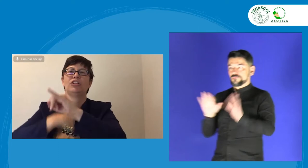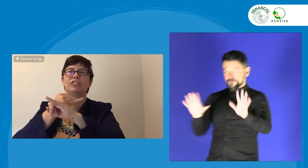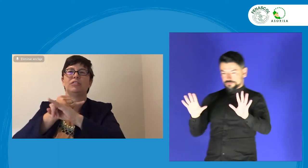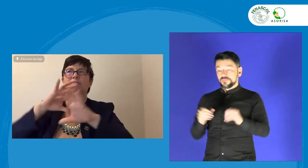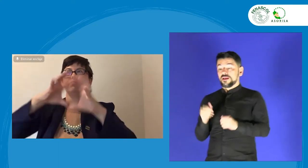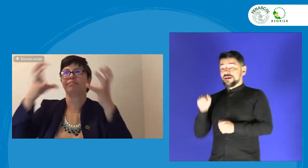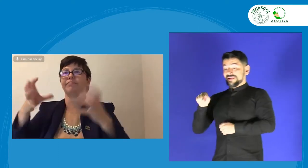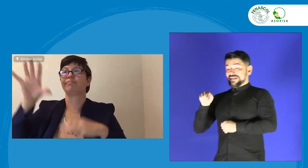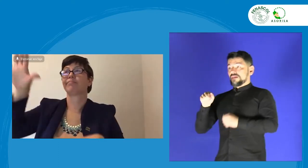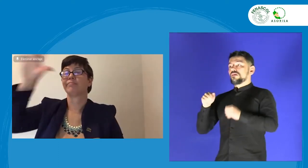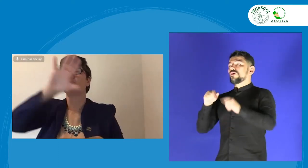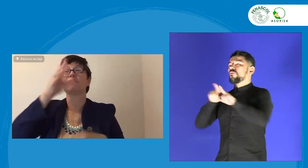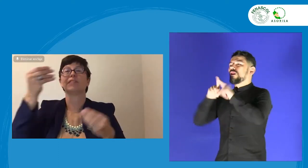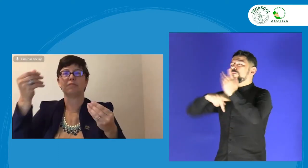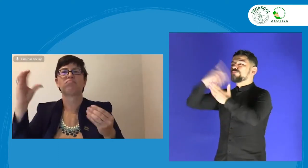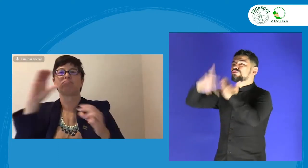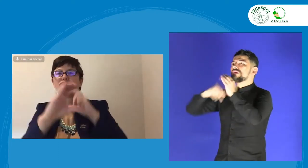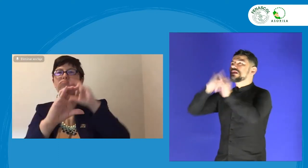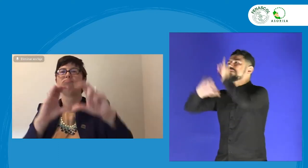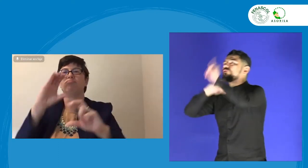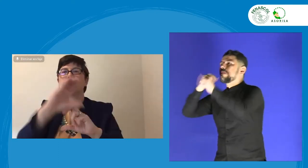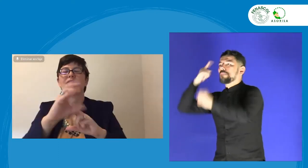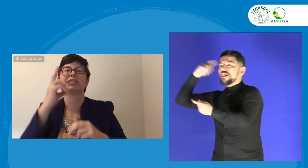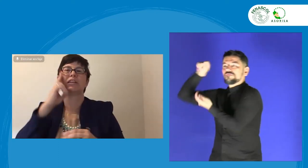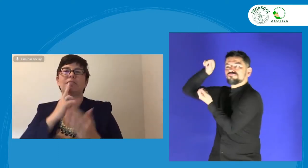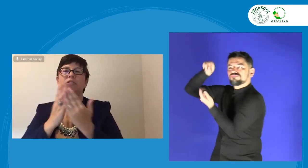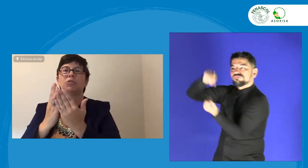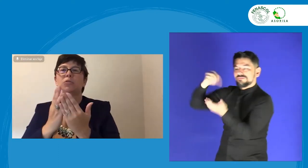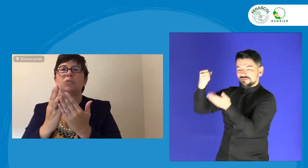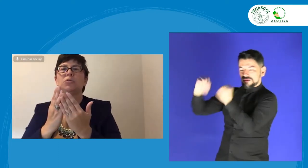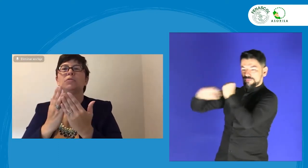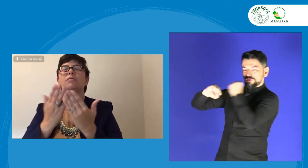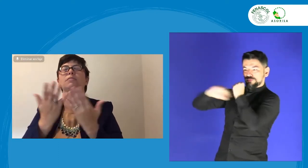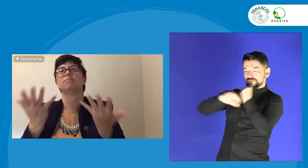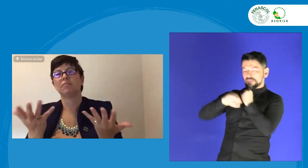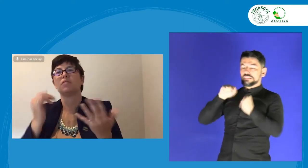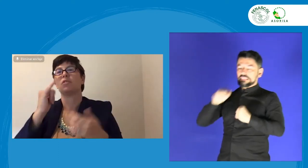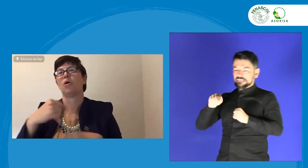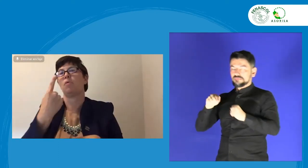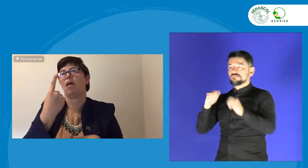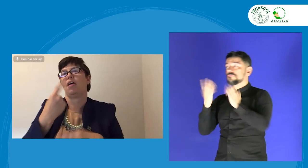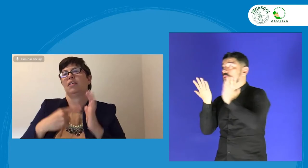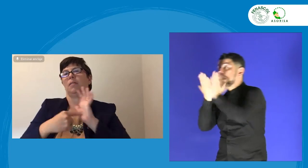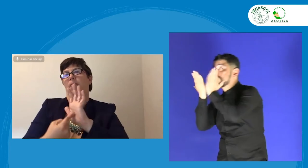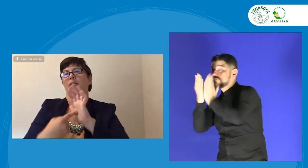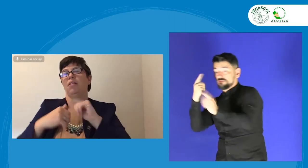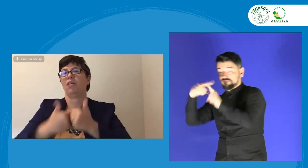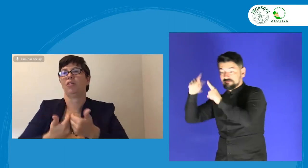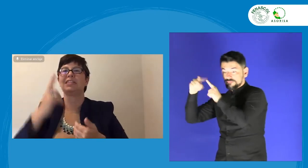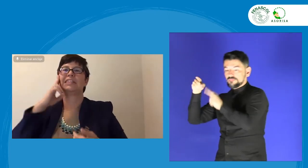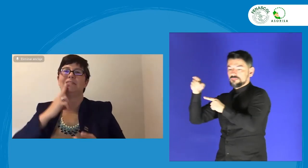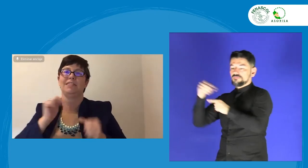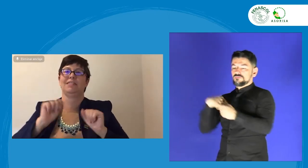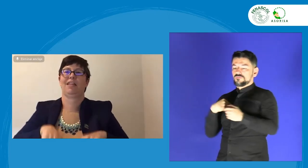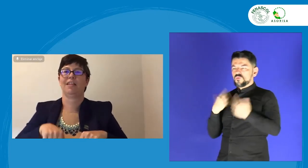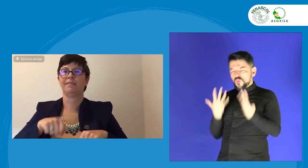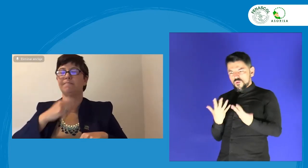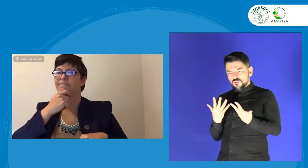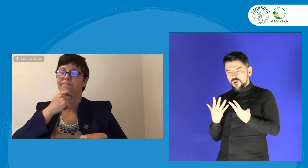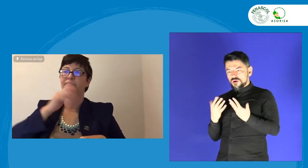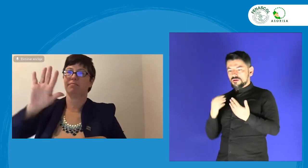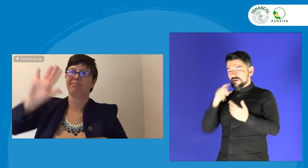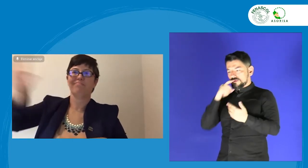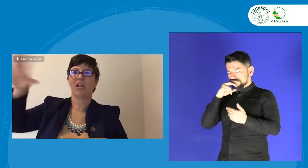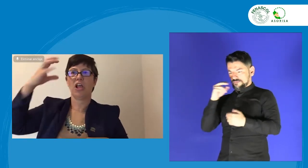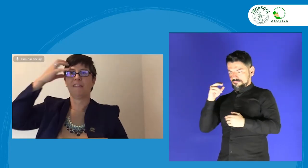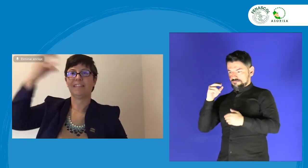Esta escuela se llamaba CERTA y allí, pues muchos de los fondos que provenían de diferentes personas y